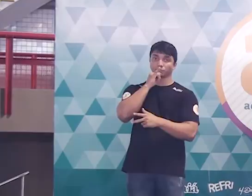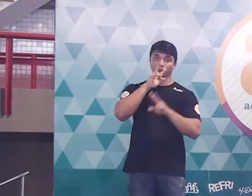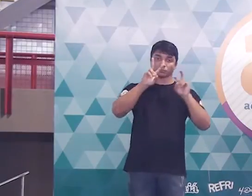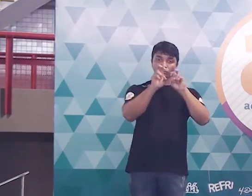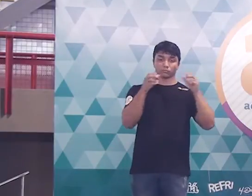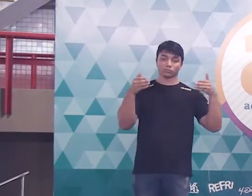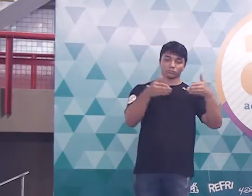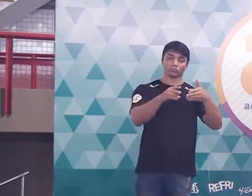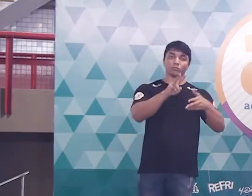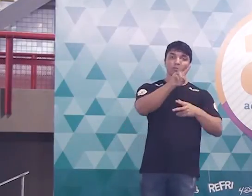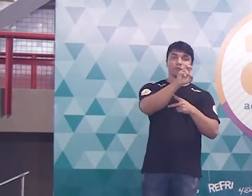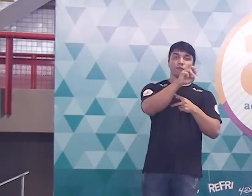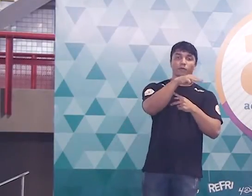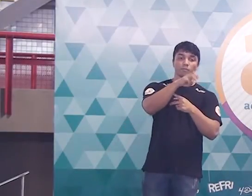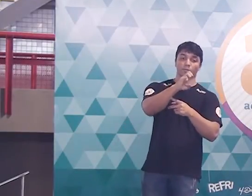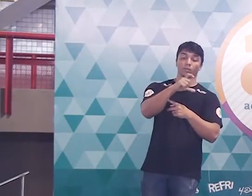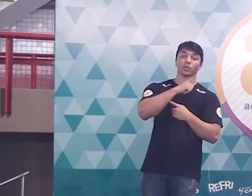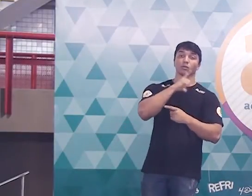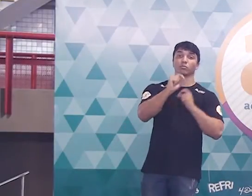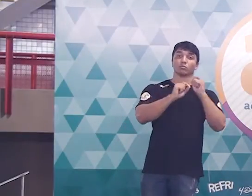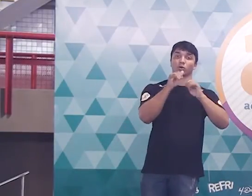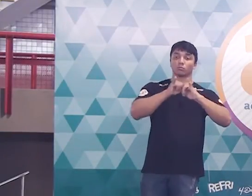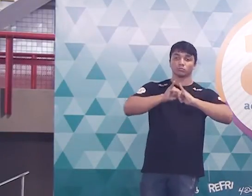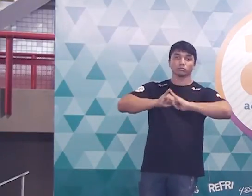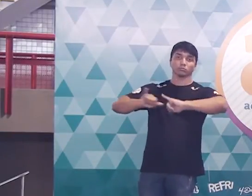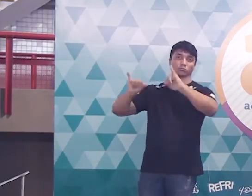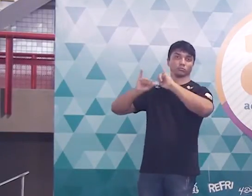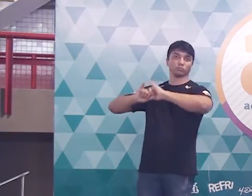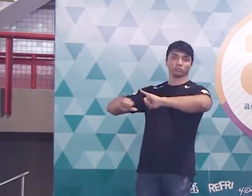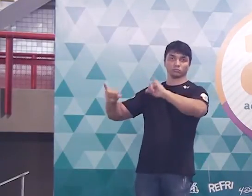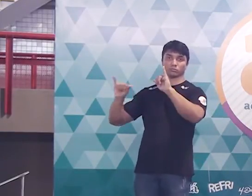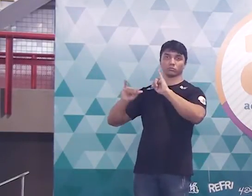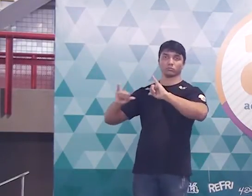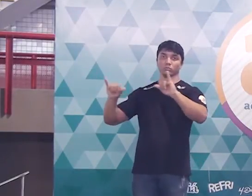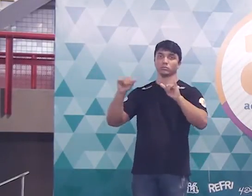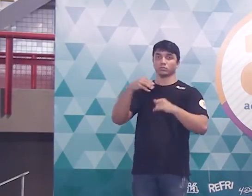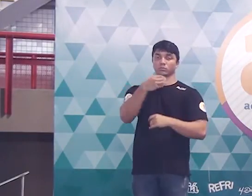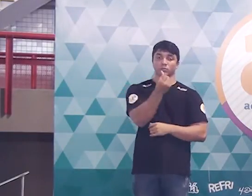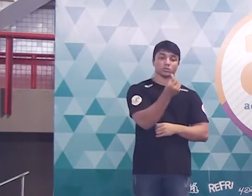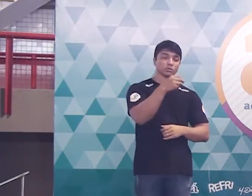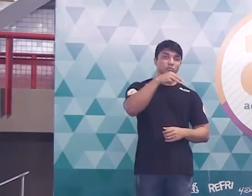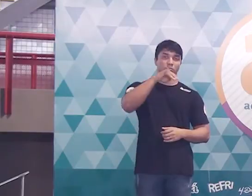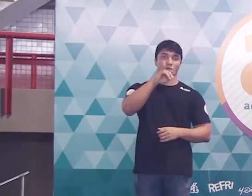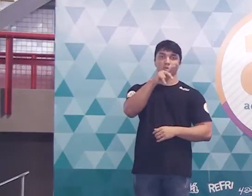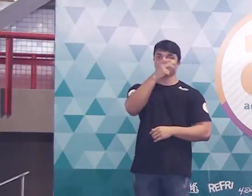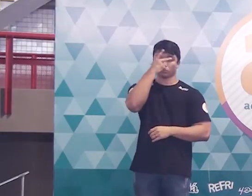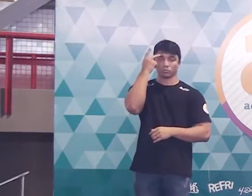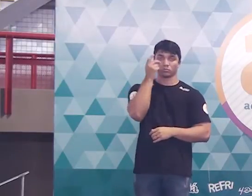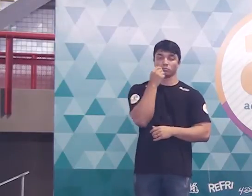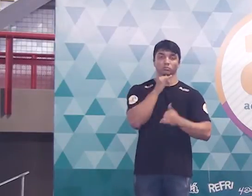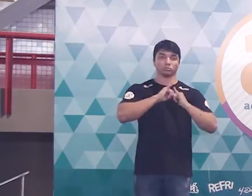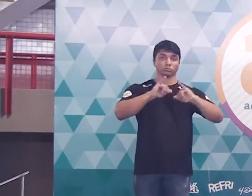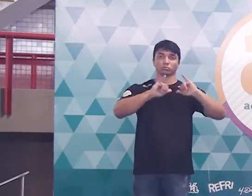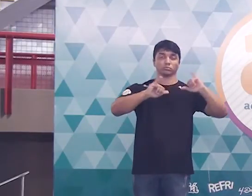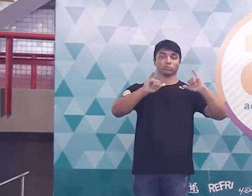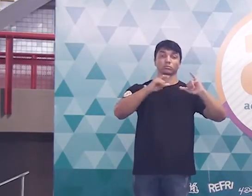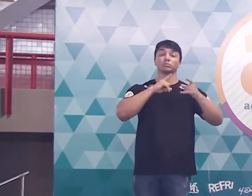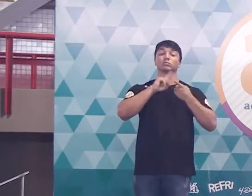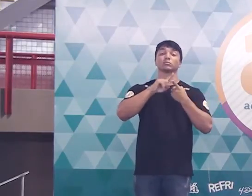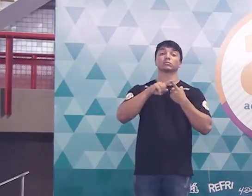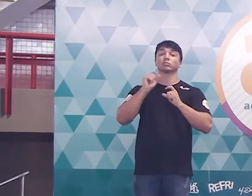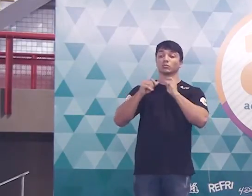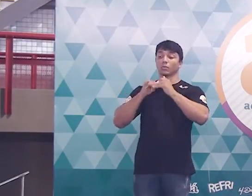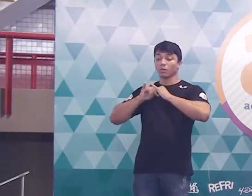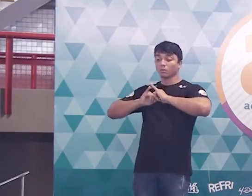numa prova, eu estou passando uma mensagem para 6 milhões de brasileiros. Sem falar que